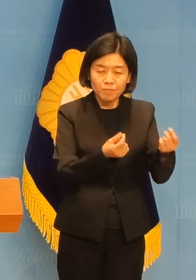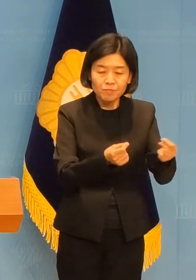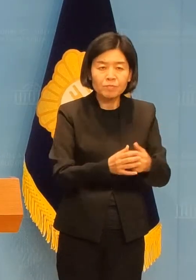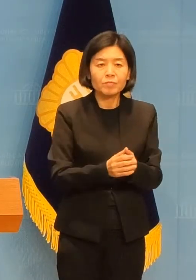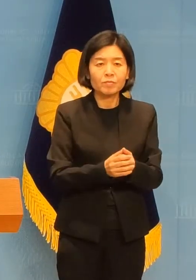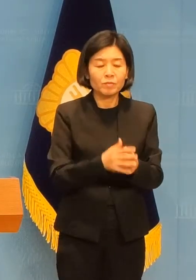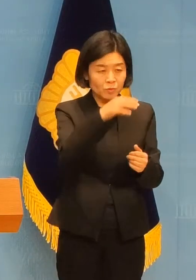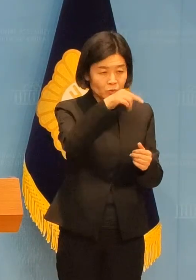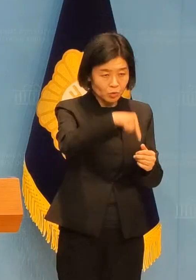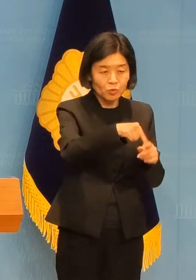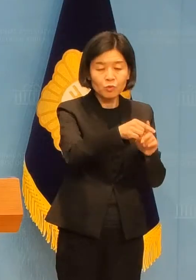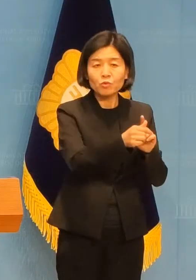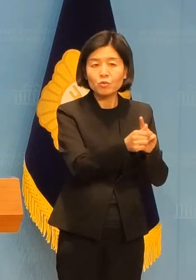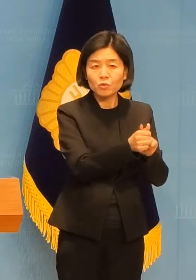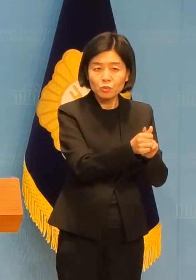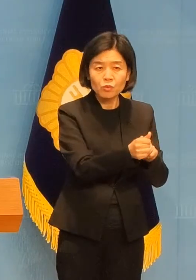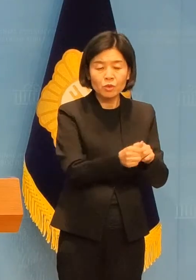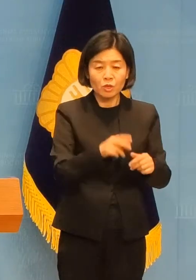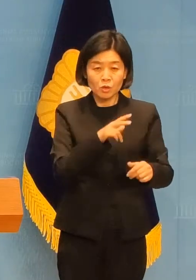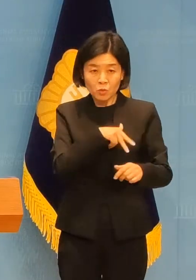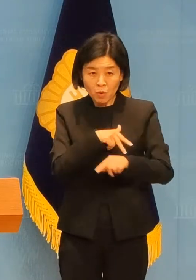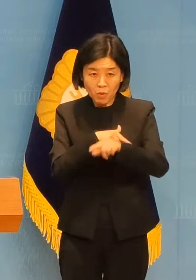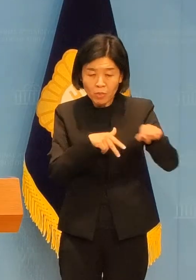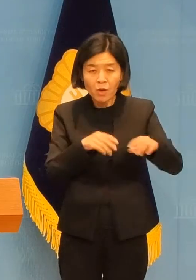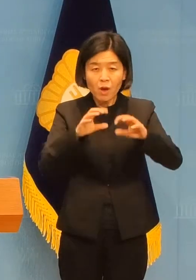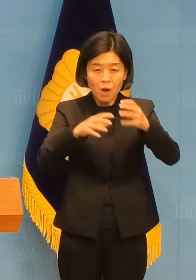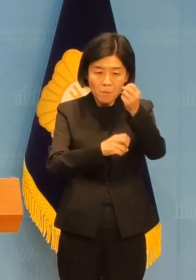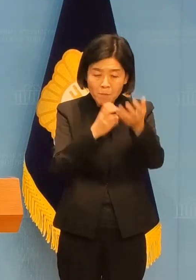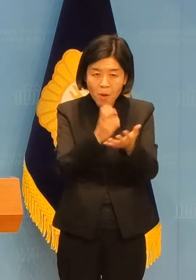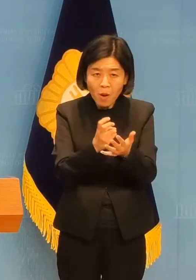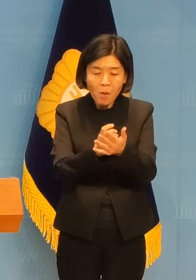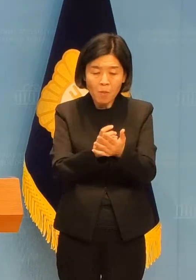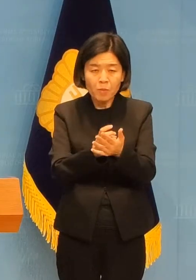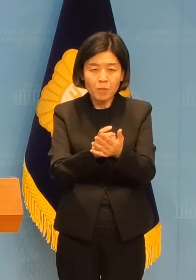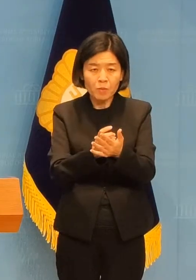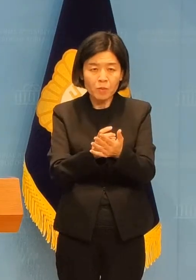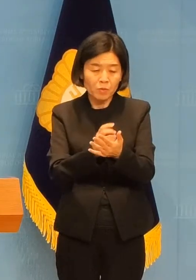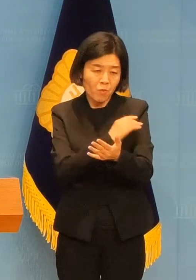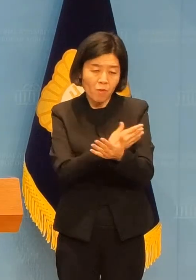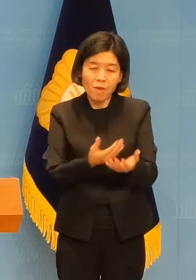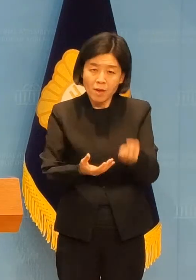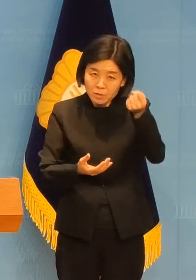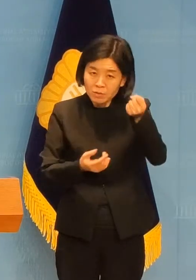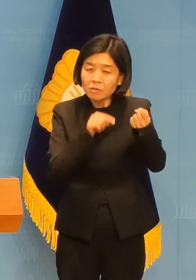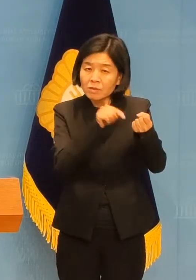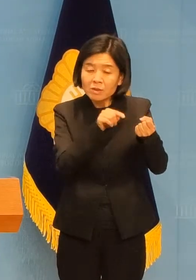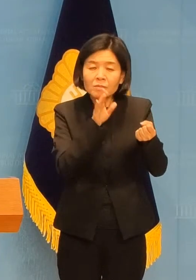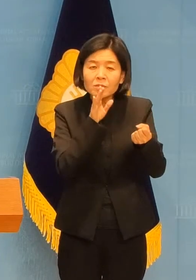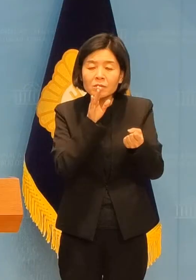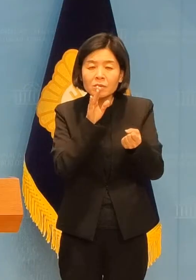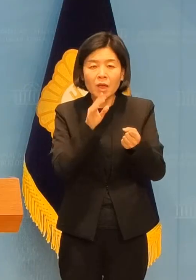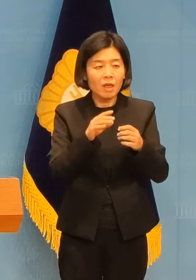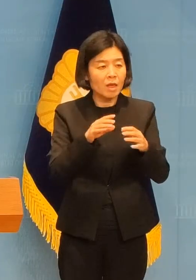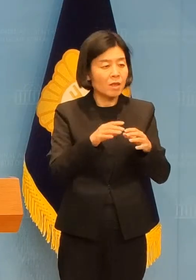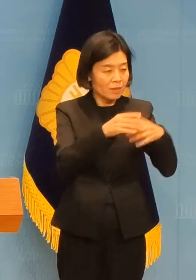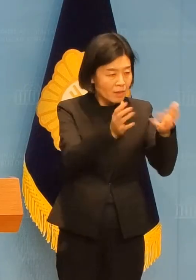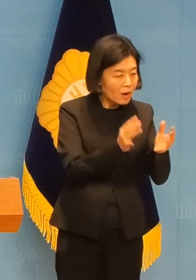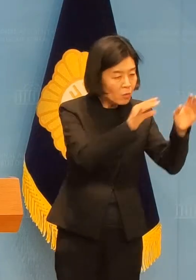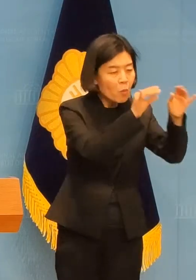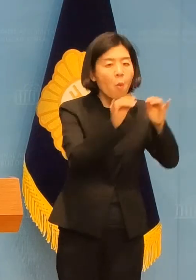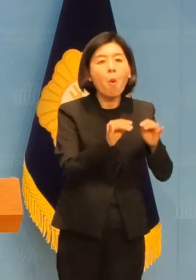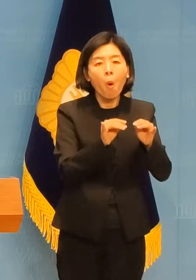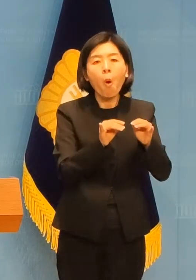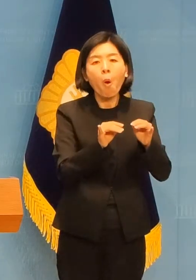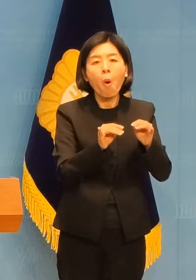그럼에도 추 전 원내대표는 의원들의 헌법적 판단권을 당론이라는 허울 아래 억압했습니다.